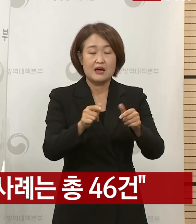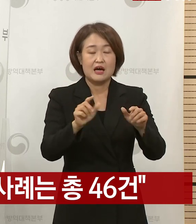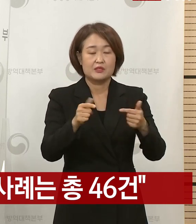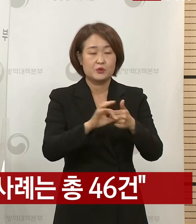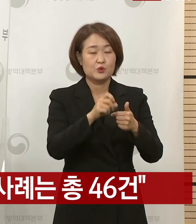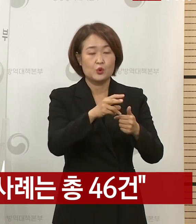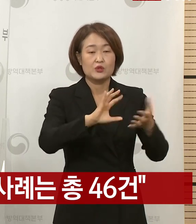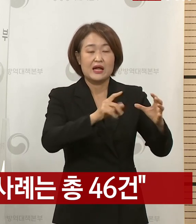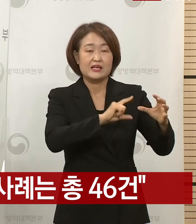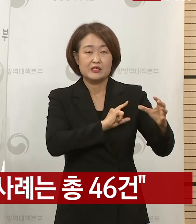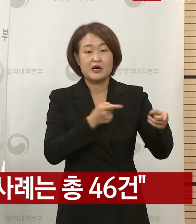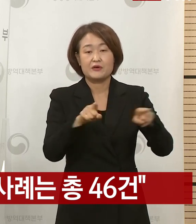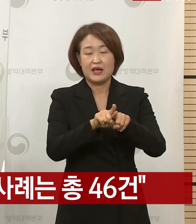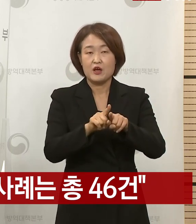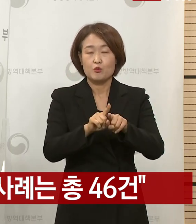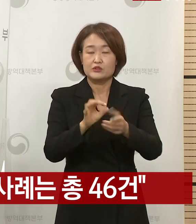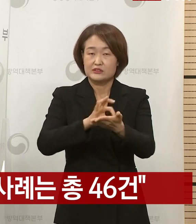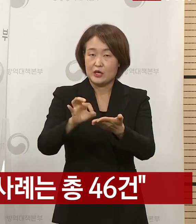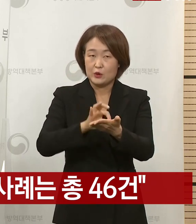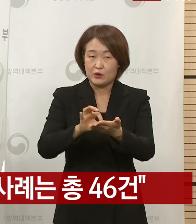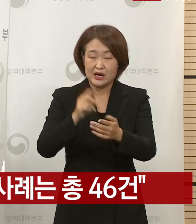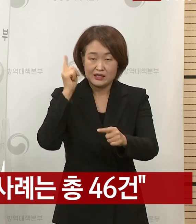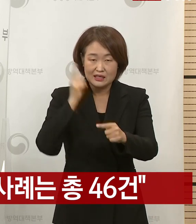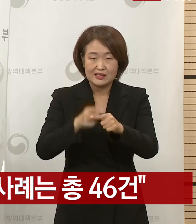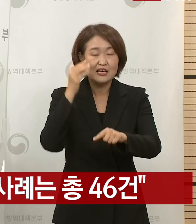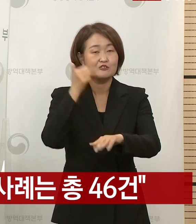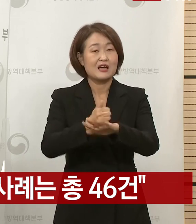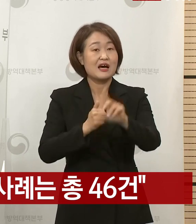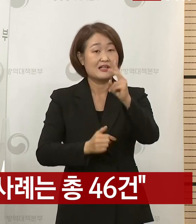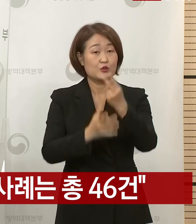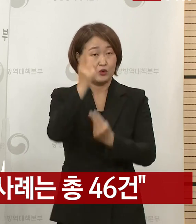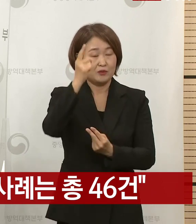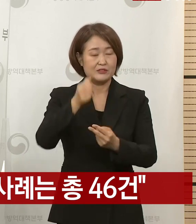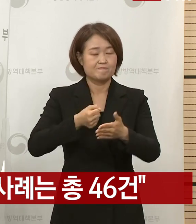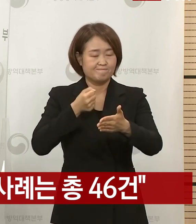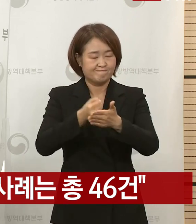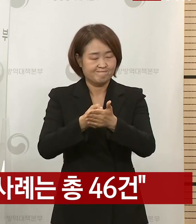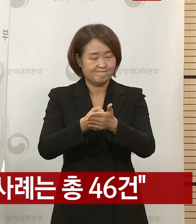단일 사용이 될 수 있도록 그렇게 해나가도록 하겠습니다.